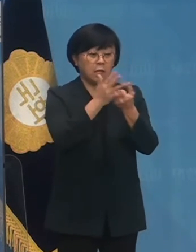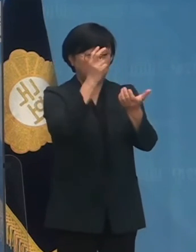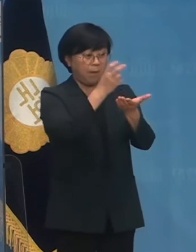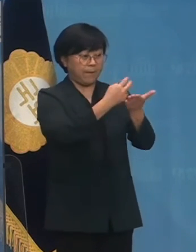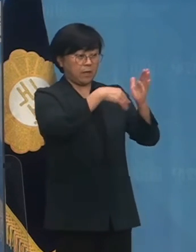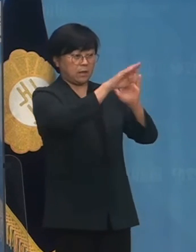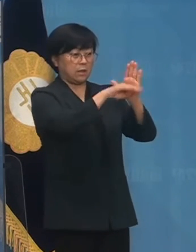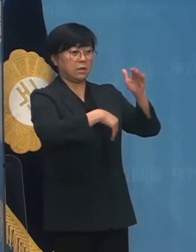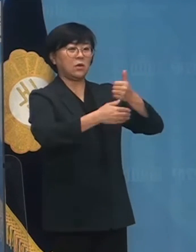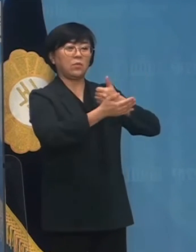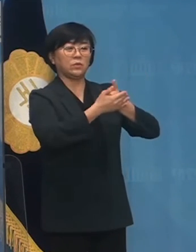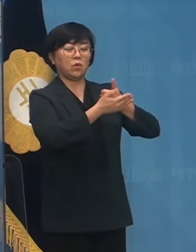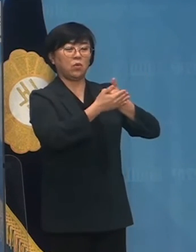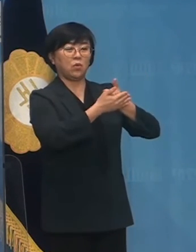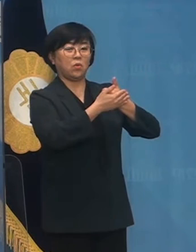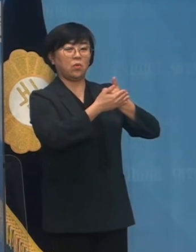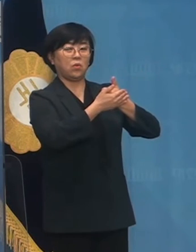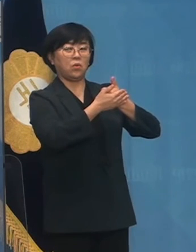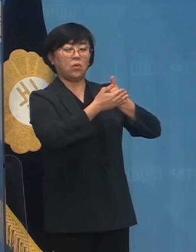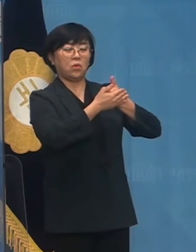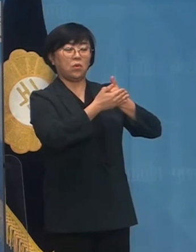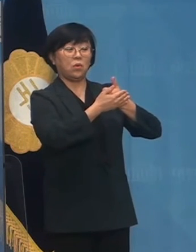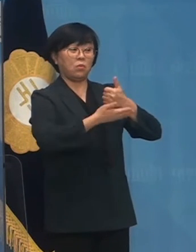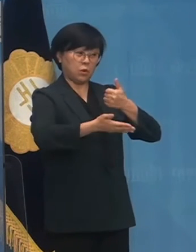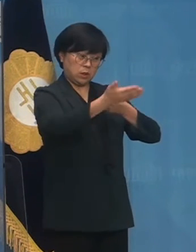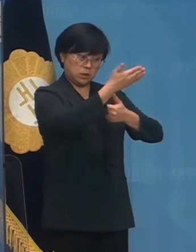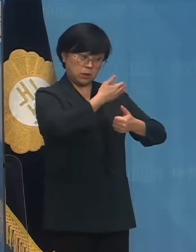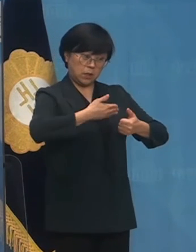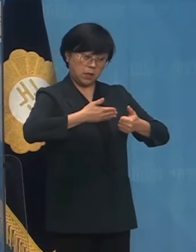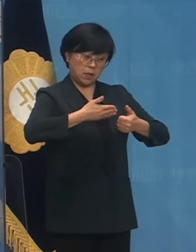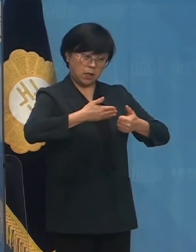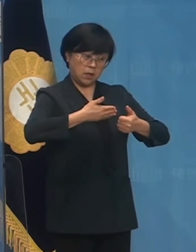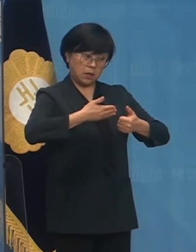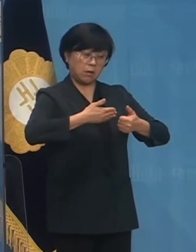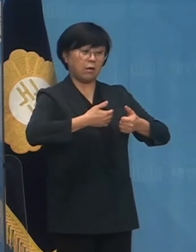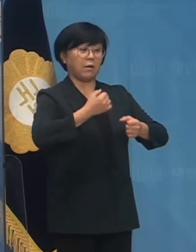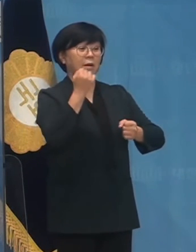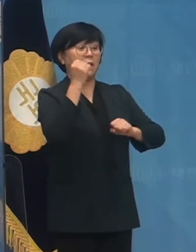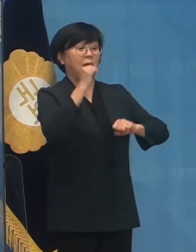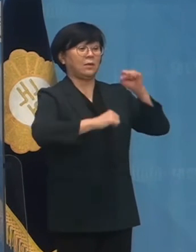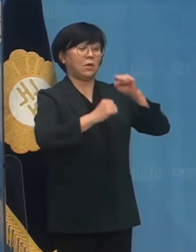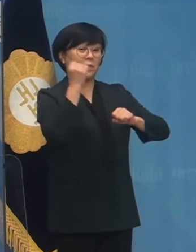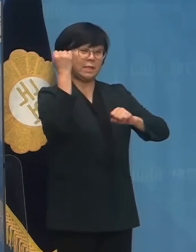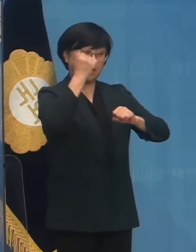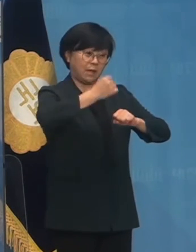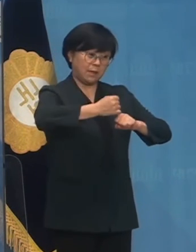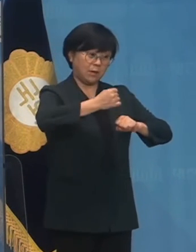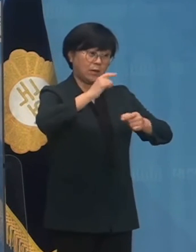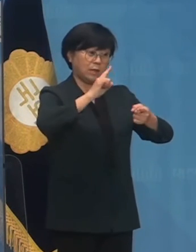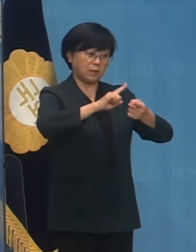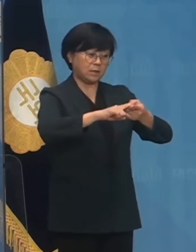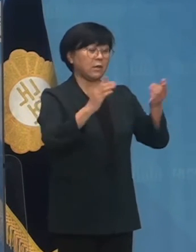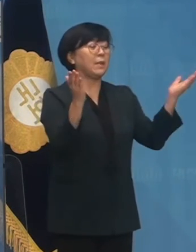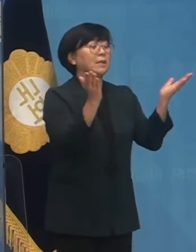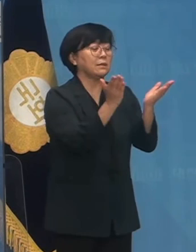법안에 협조하는 것이 본인들의 이율배반적인 행동이 어긋나지 않다는